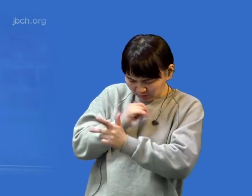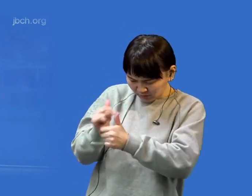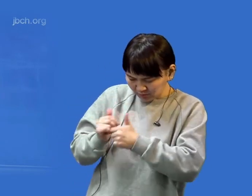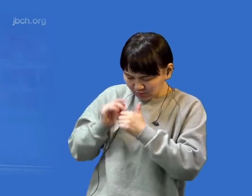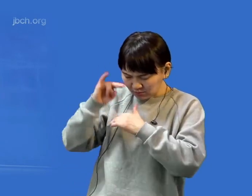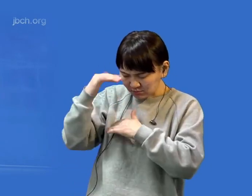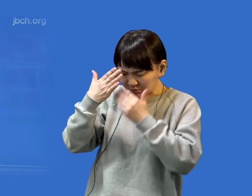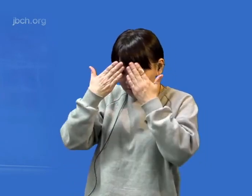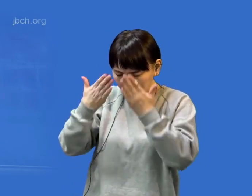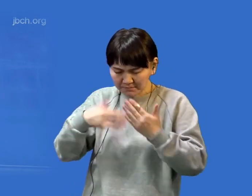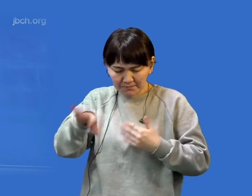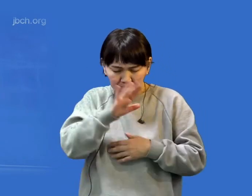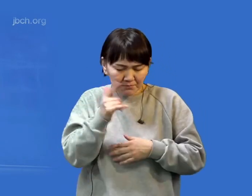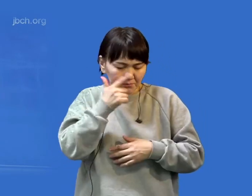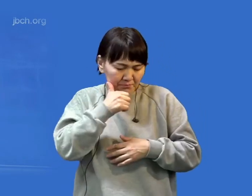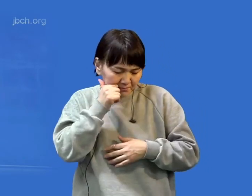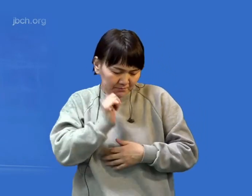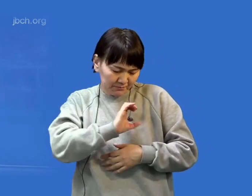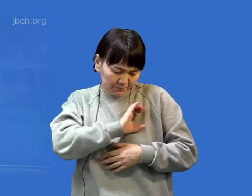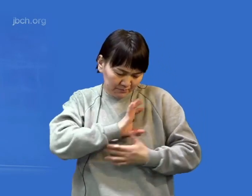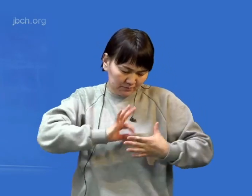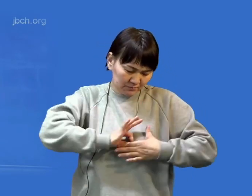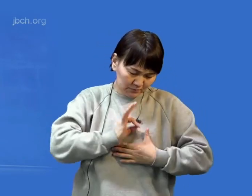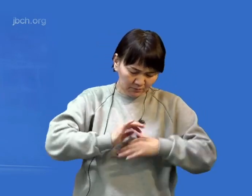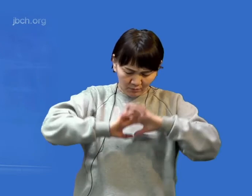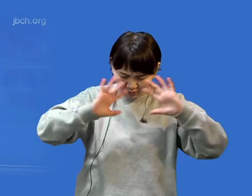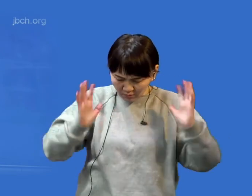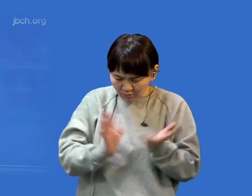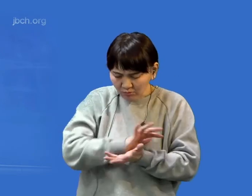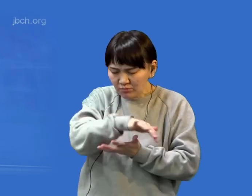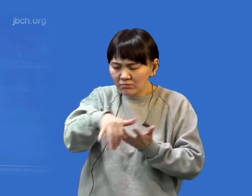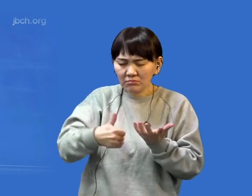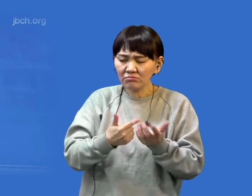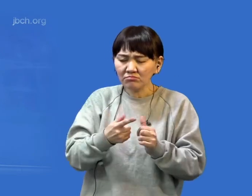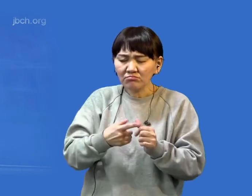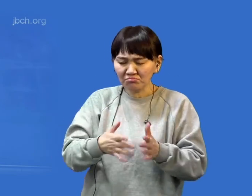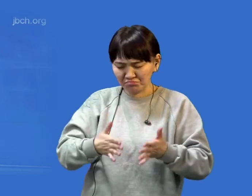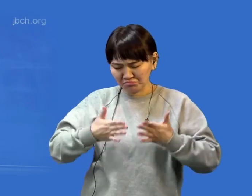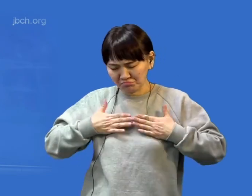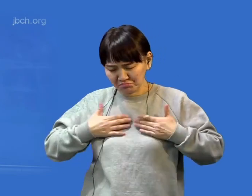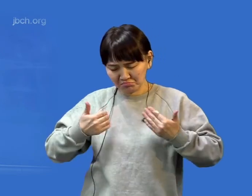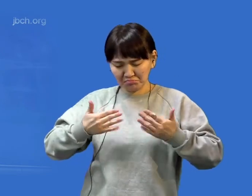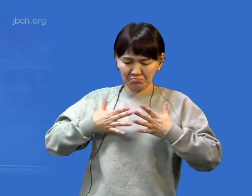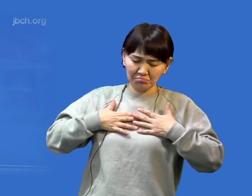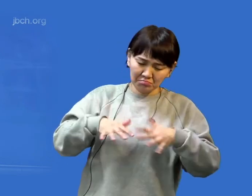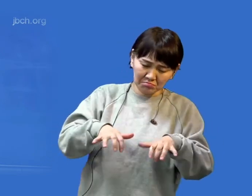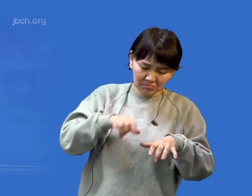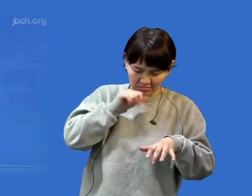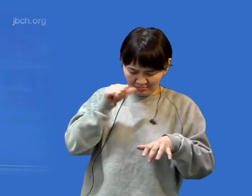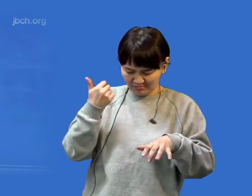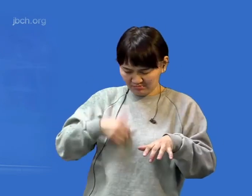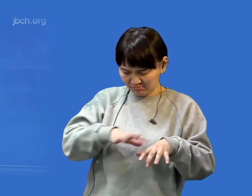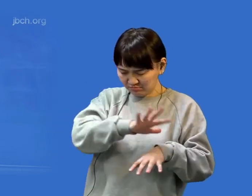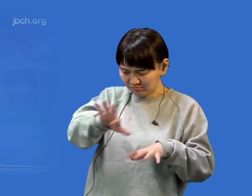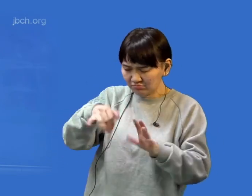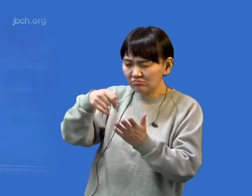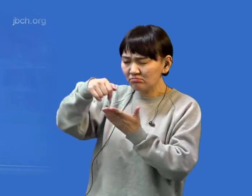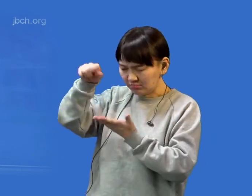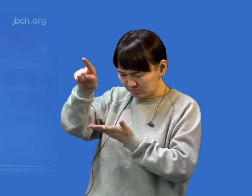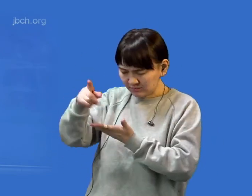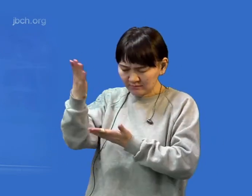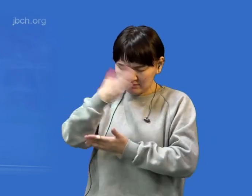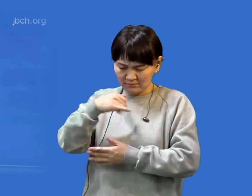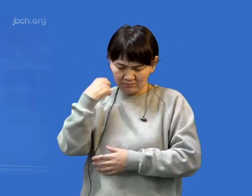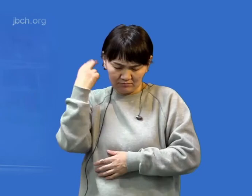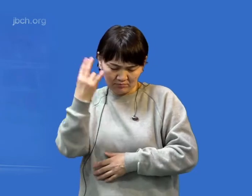нарийн бие сэтгэл сүнсч бидэнд байгаа бүхэл зүйлс эзэн танихт бол эзэн та захирч өдөрдөж эзэн та өөрийнхөө